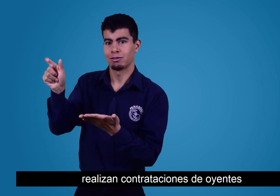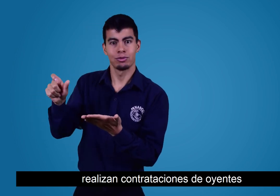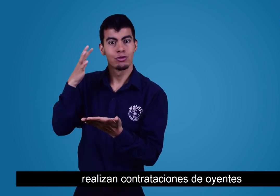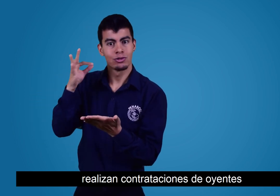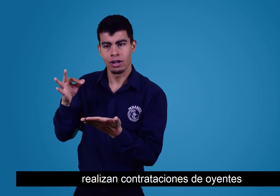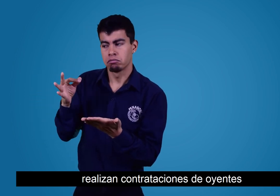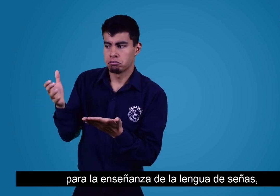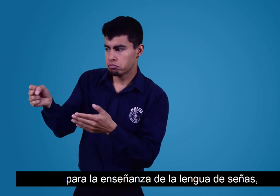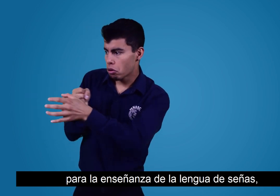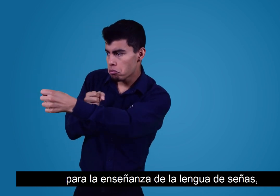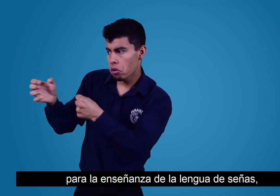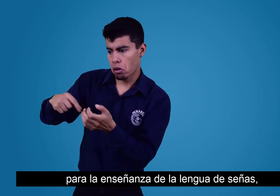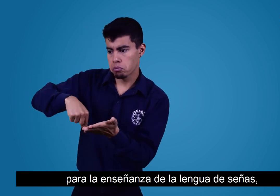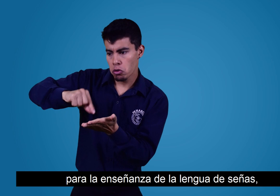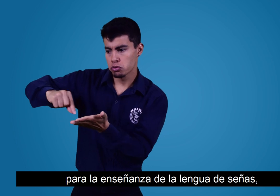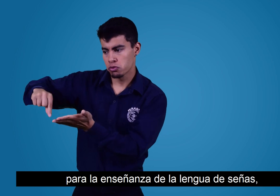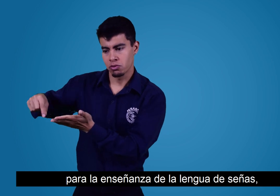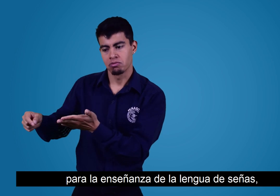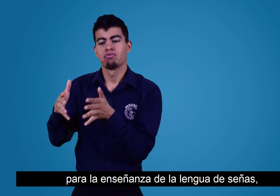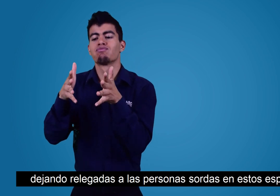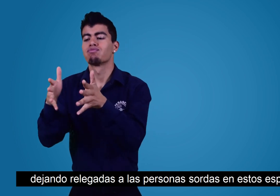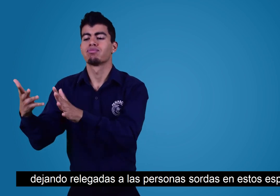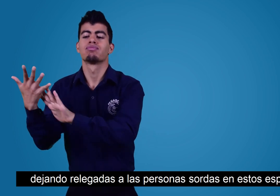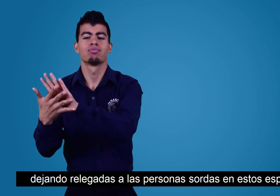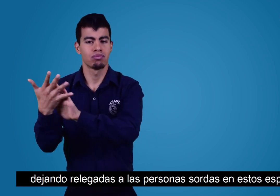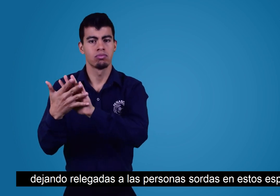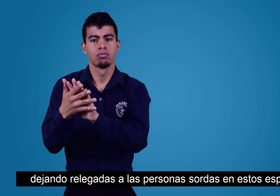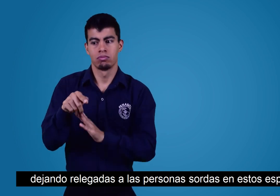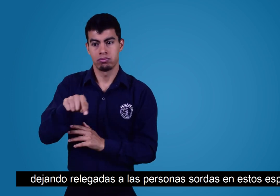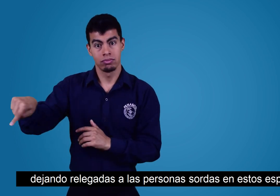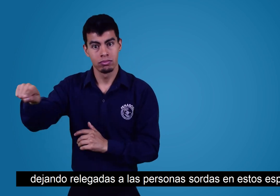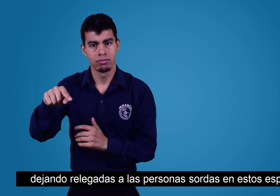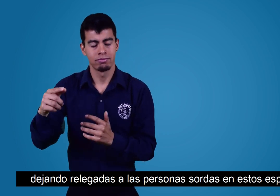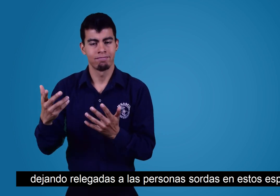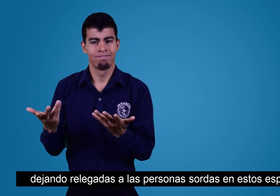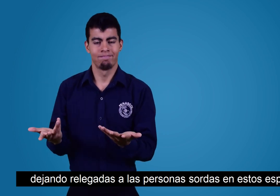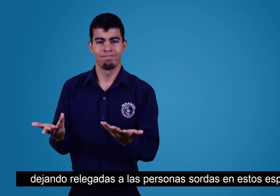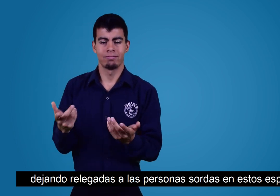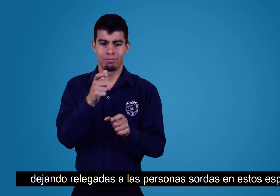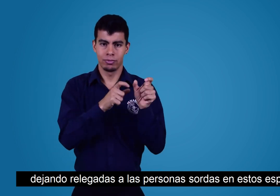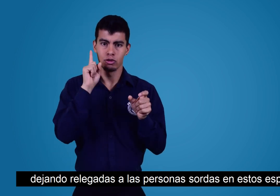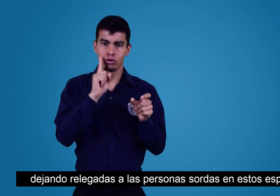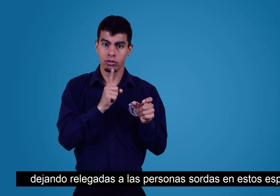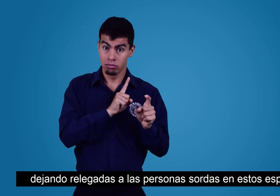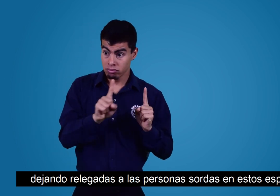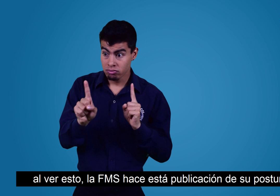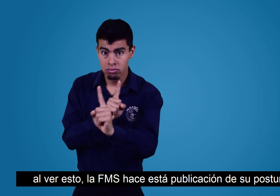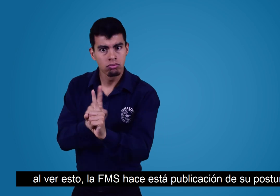de oyentes para la enseñanza de la lengua de señas, dejando relegadas a las personas sordas en estos espacios. Al ver